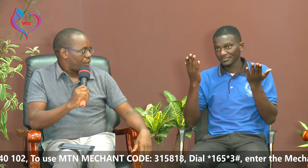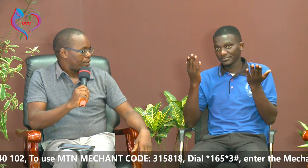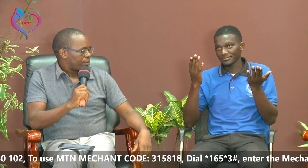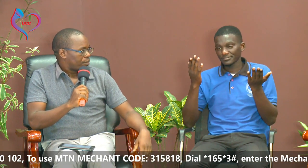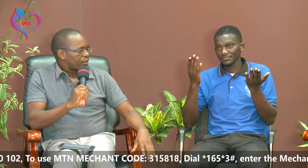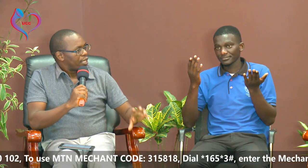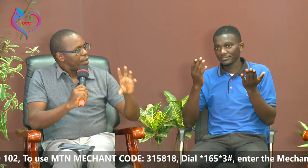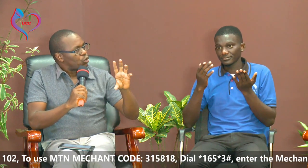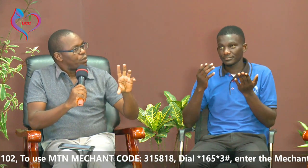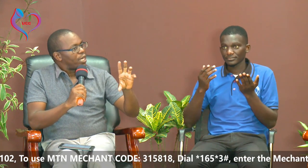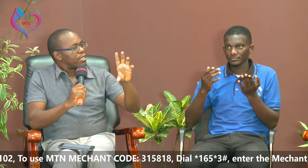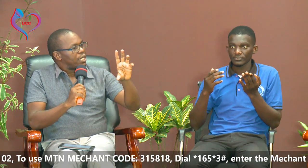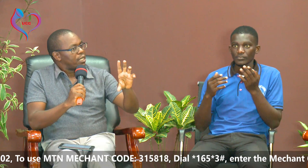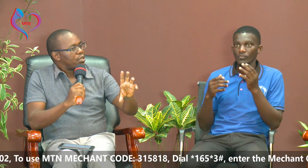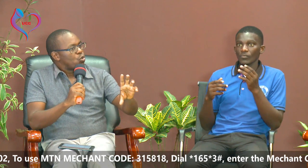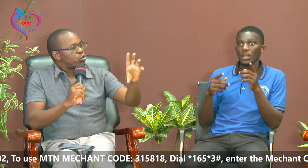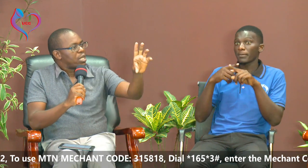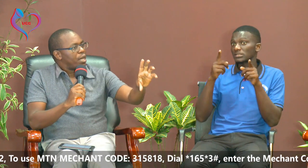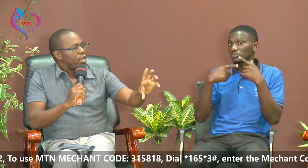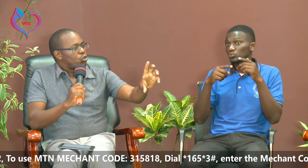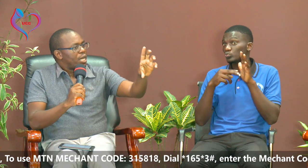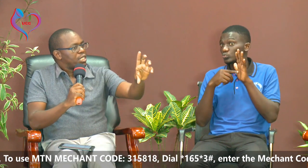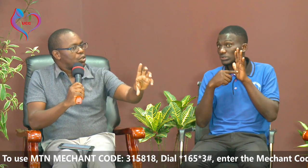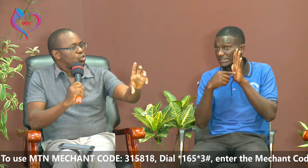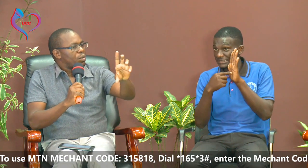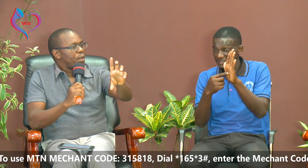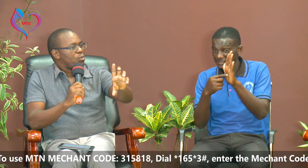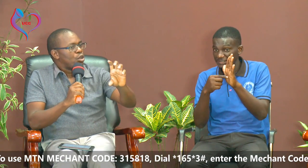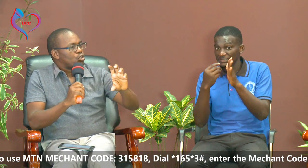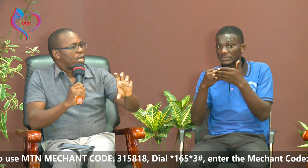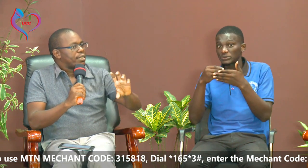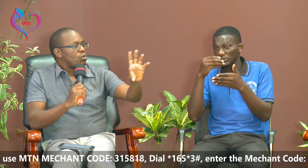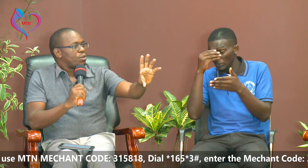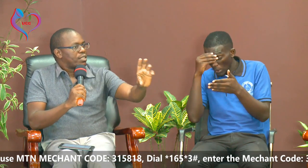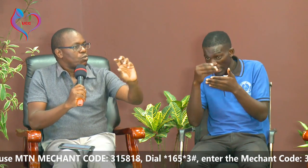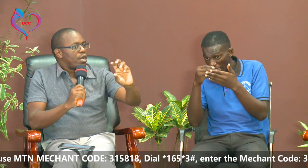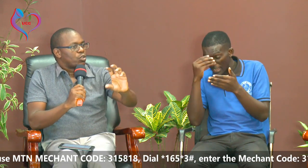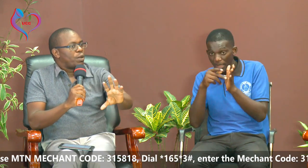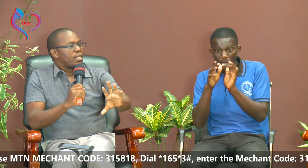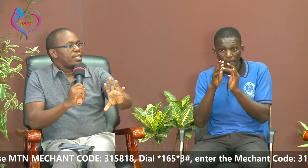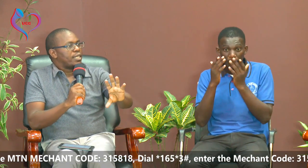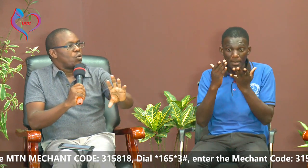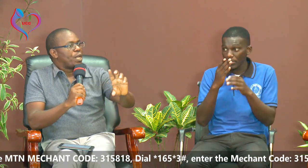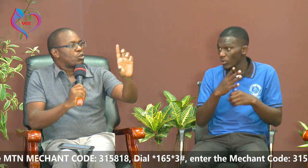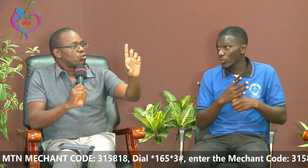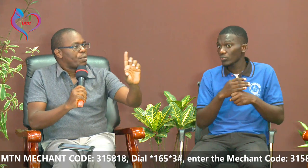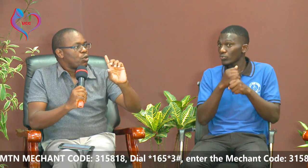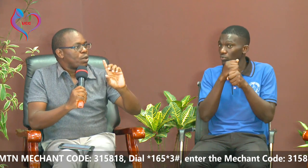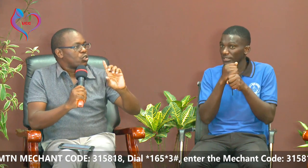onfuna esebo naye bo tubalaze okusaba tubalaze okusoma bible tubalaze obwesigwa tubalaze okubaya nti omuntu wabira n'omukazi